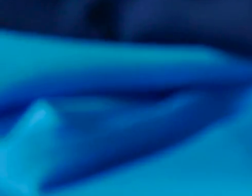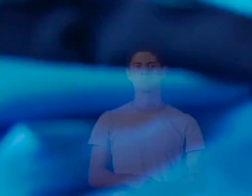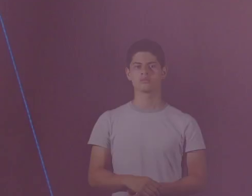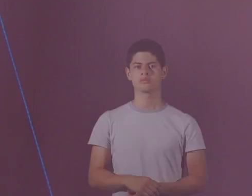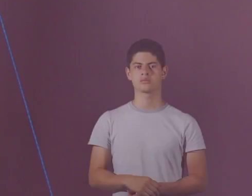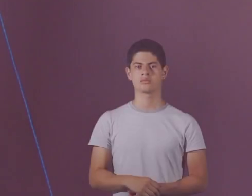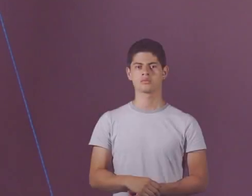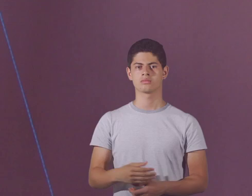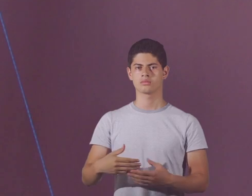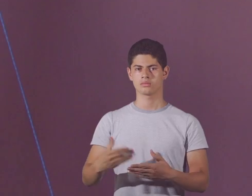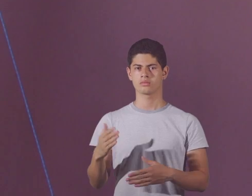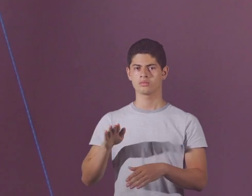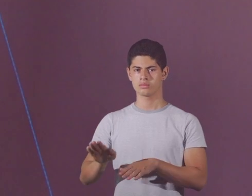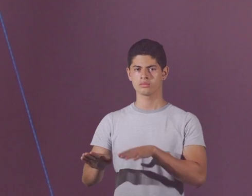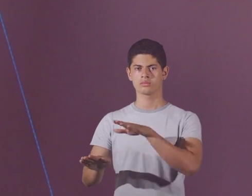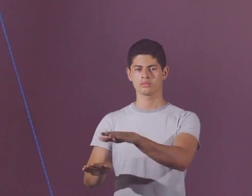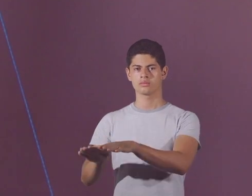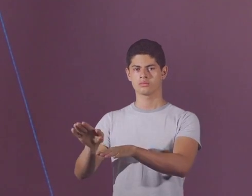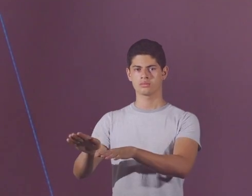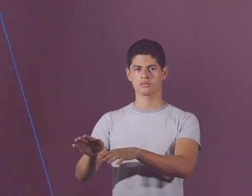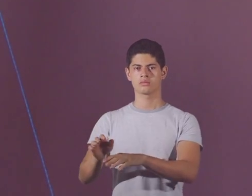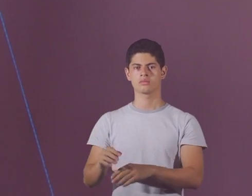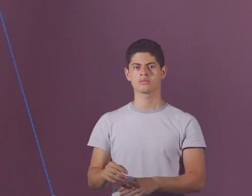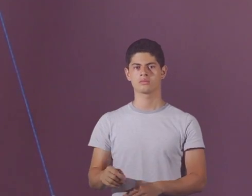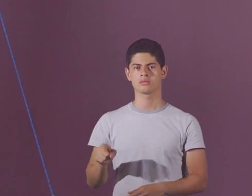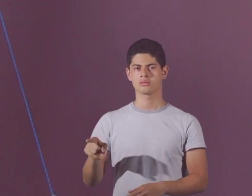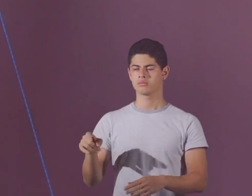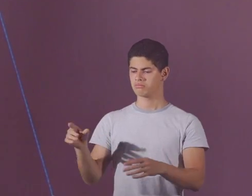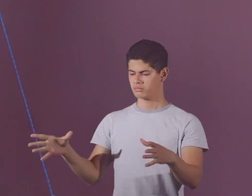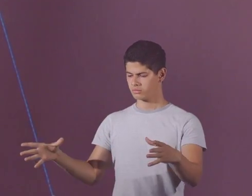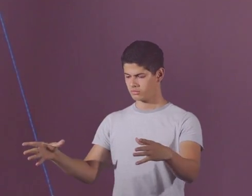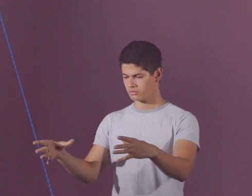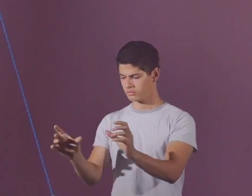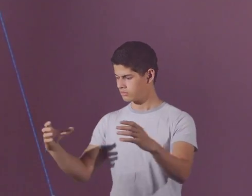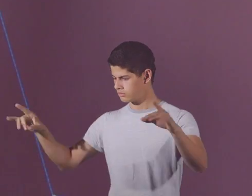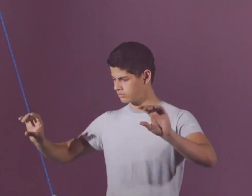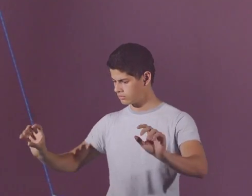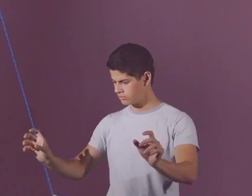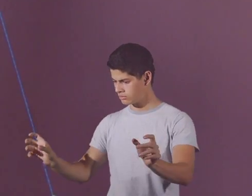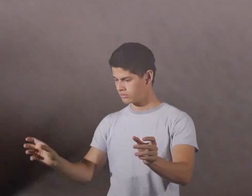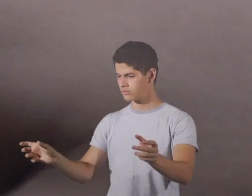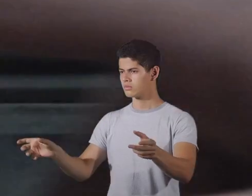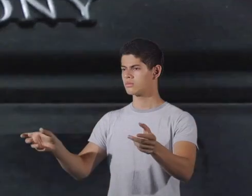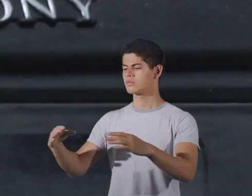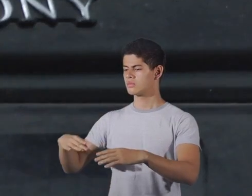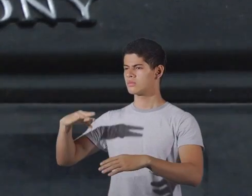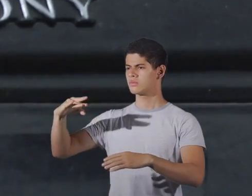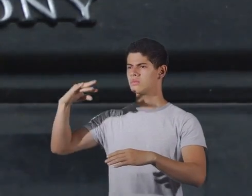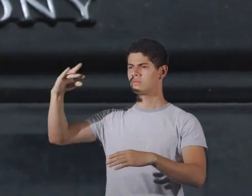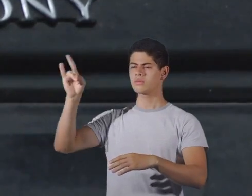le ha gustado el baile, muy bebé. Él empezó a gatear y iba a ir al